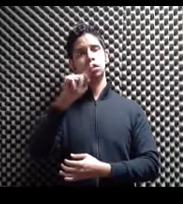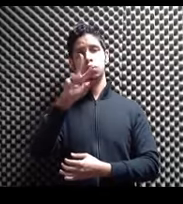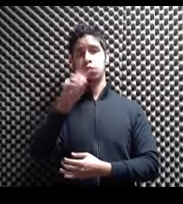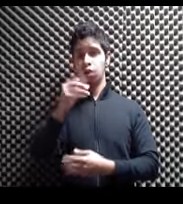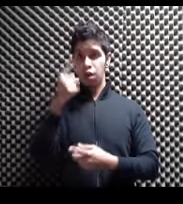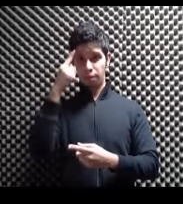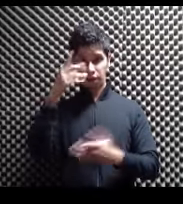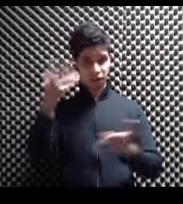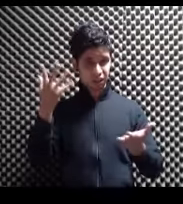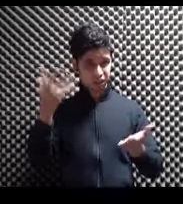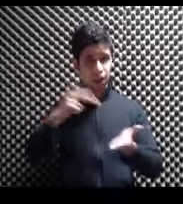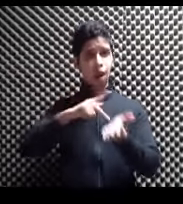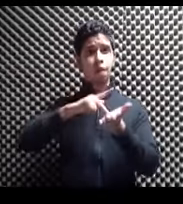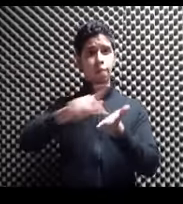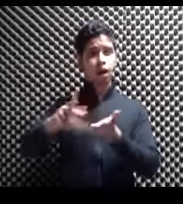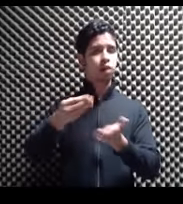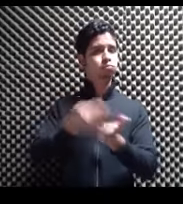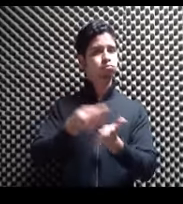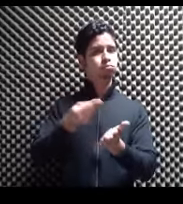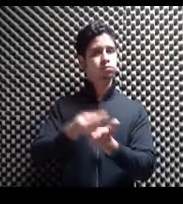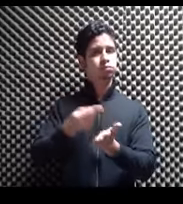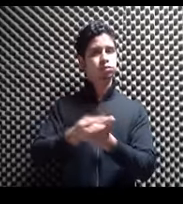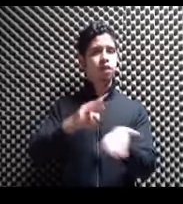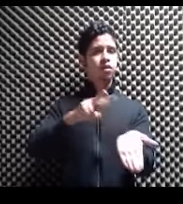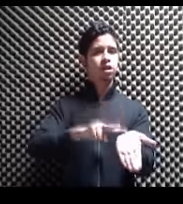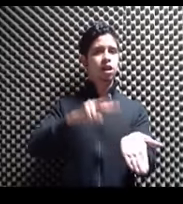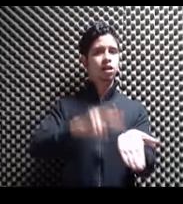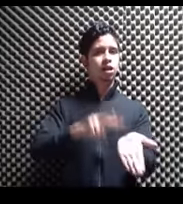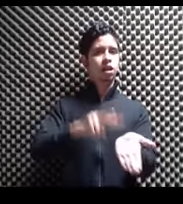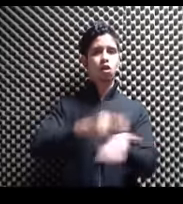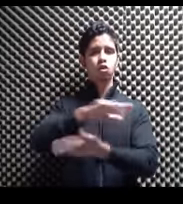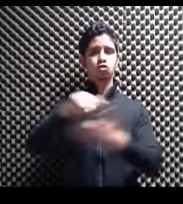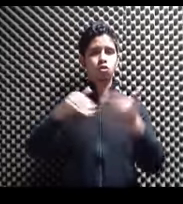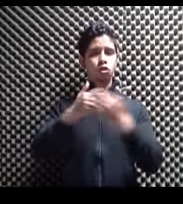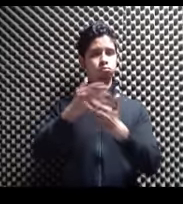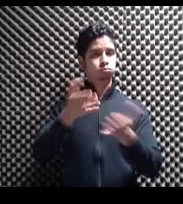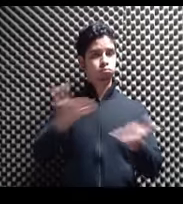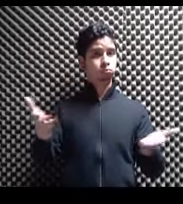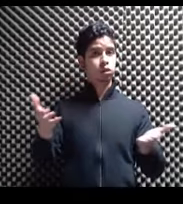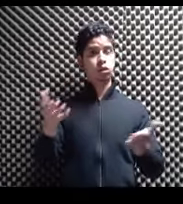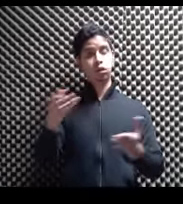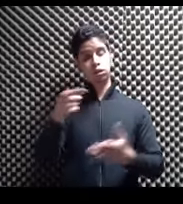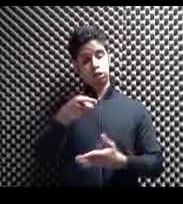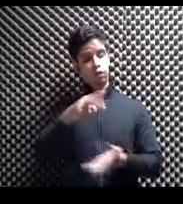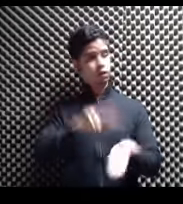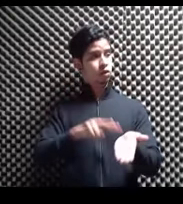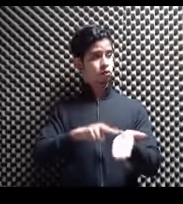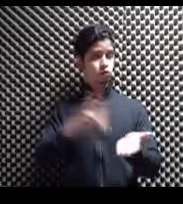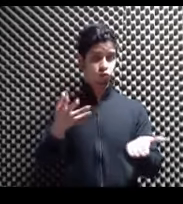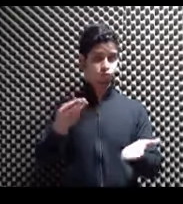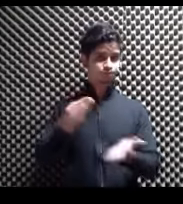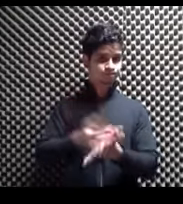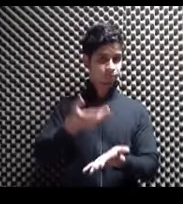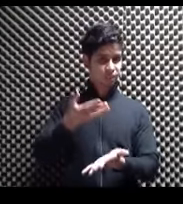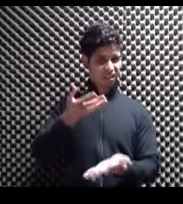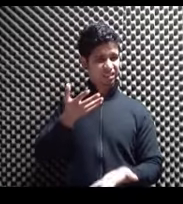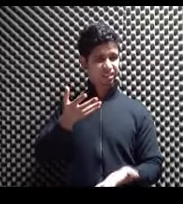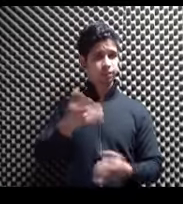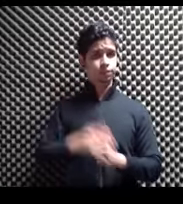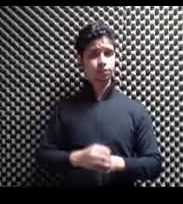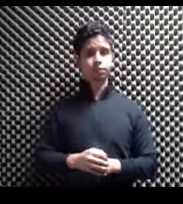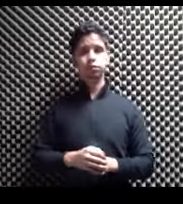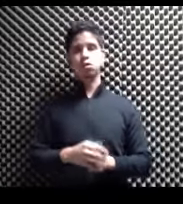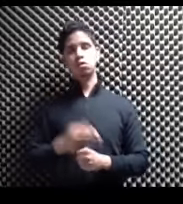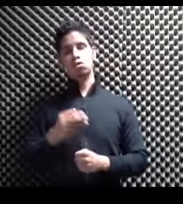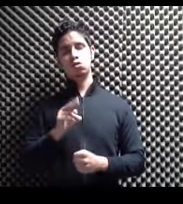del veterinario, realmente. Que son caros. Mira, le damos las gracias nosotros a nuestro